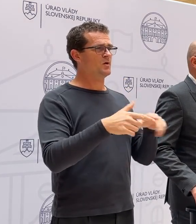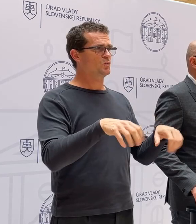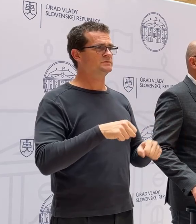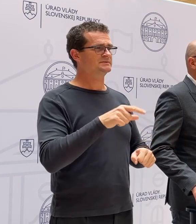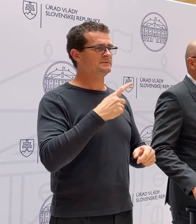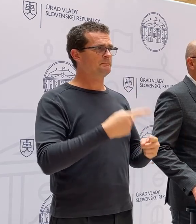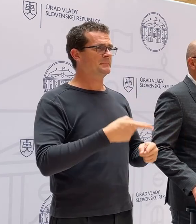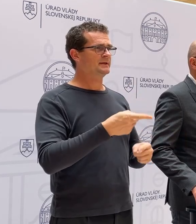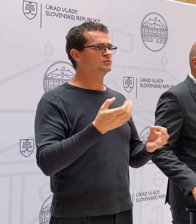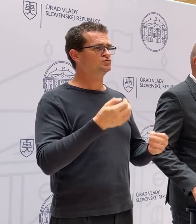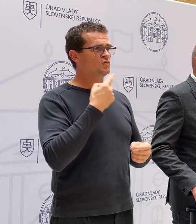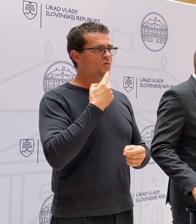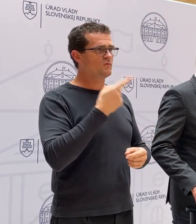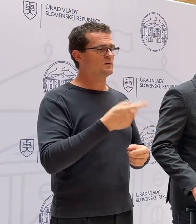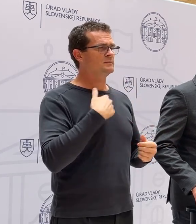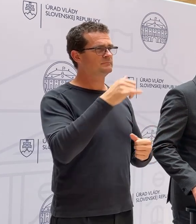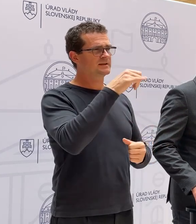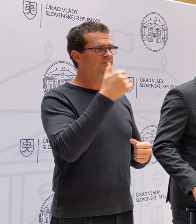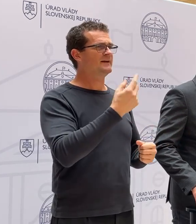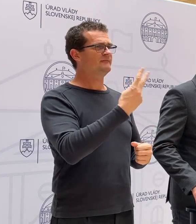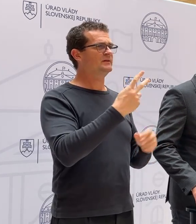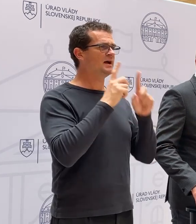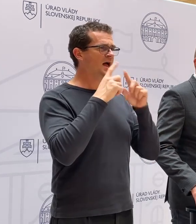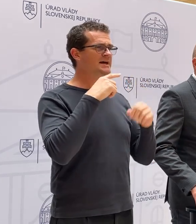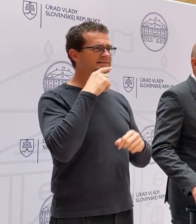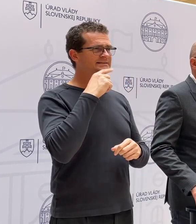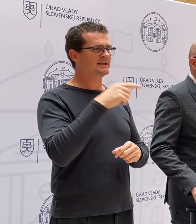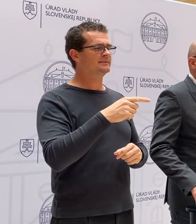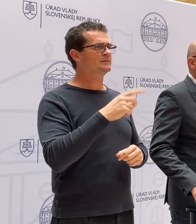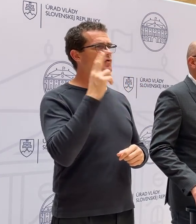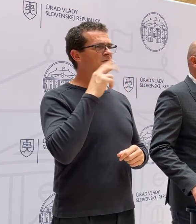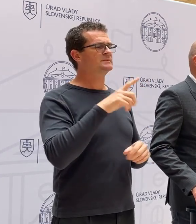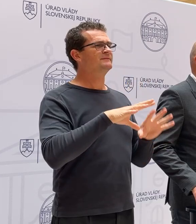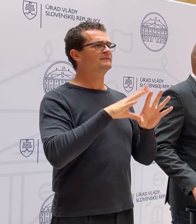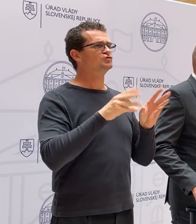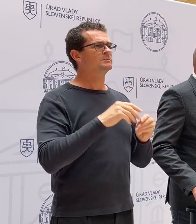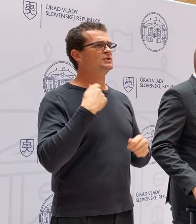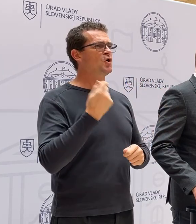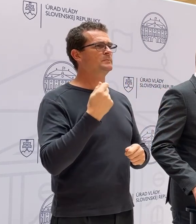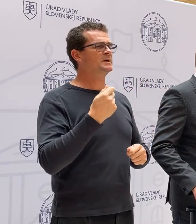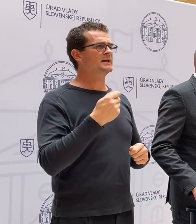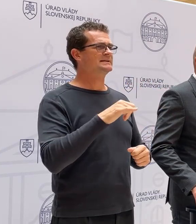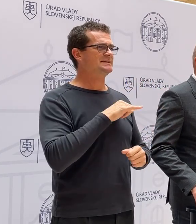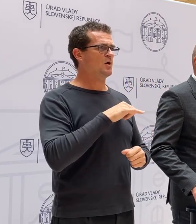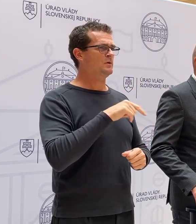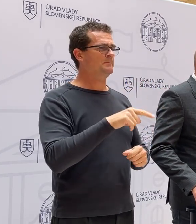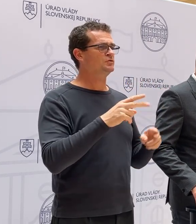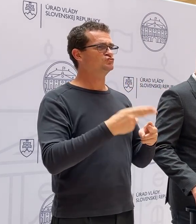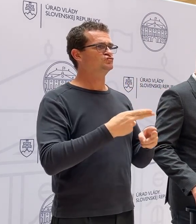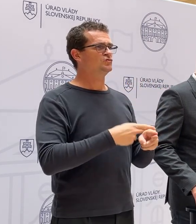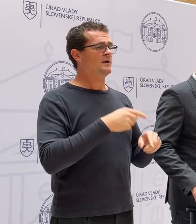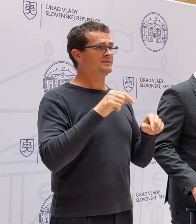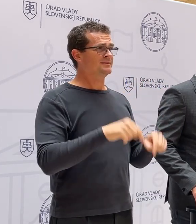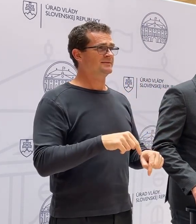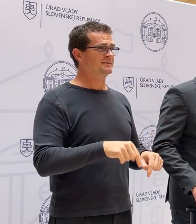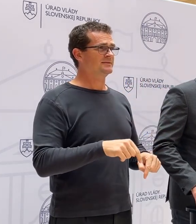uznesenia konkrétne hovoria. Sú to tzv. VHZ-ka. VHZ je všeobecný hospodársky záujem, ktorý si štát v